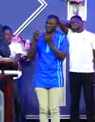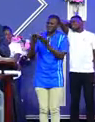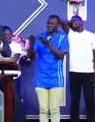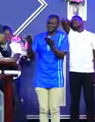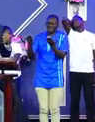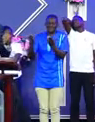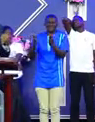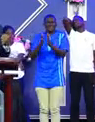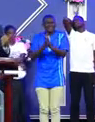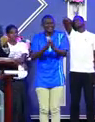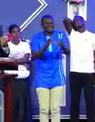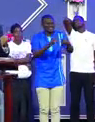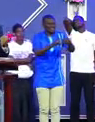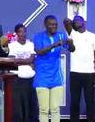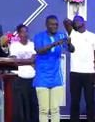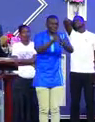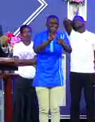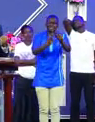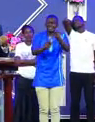n'abantu abalala